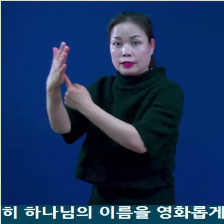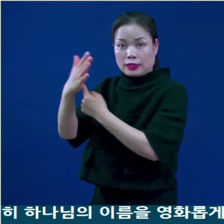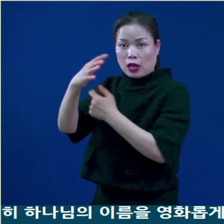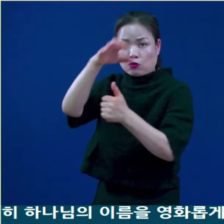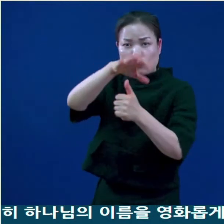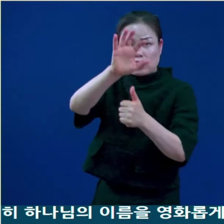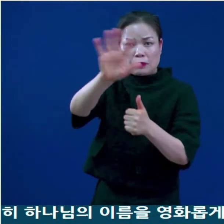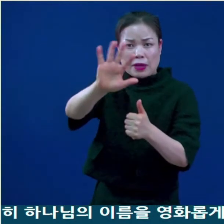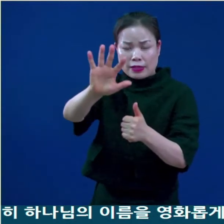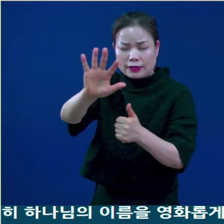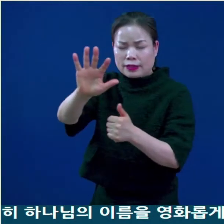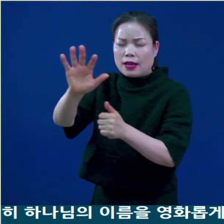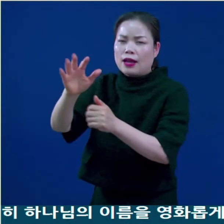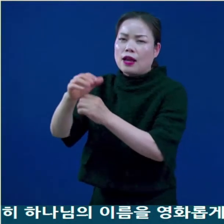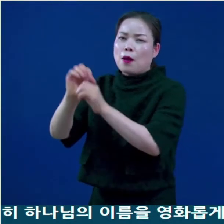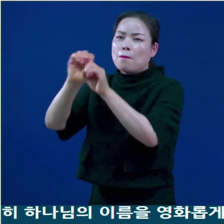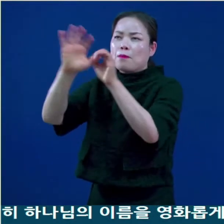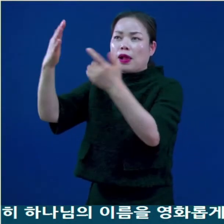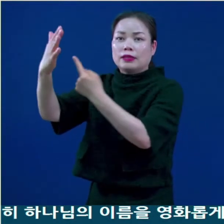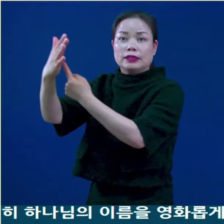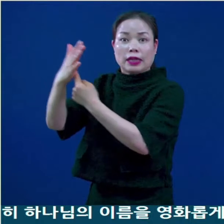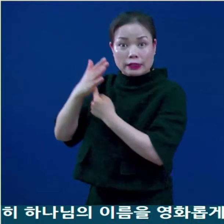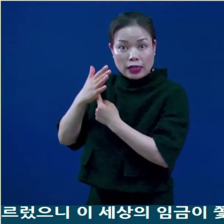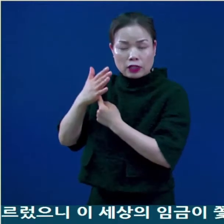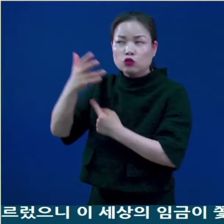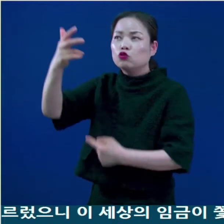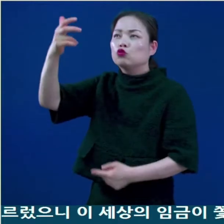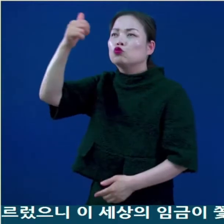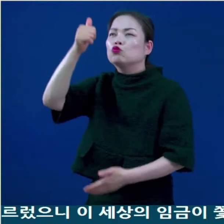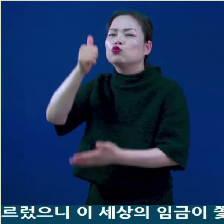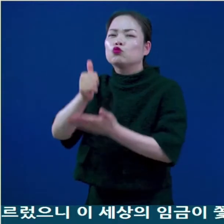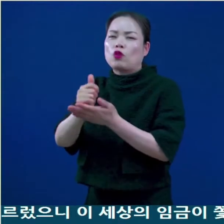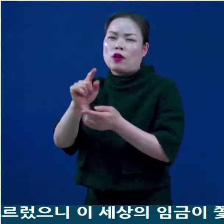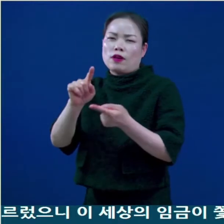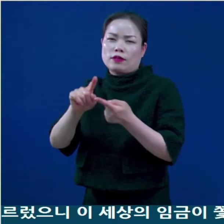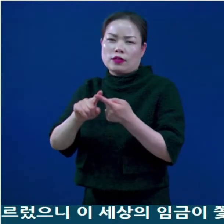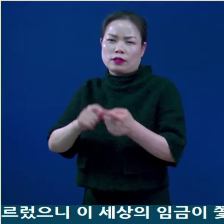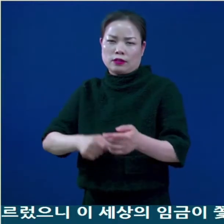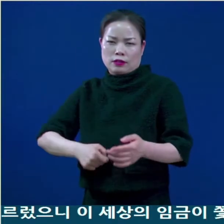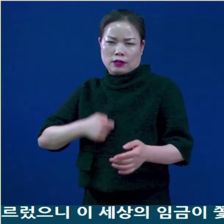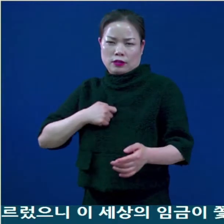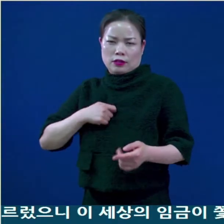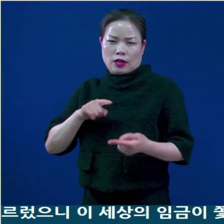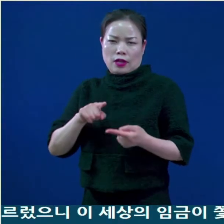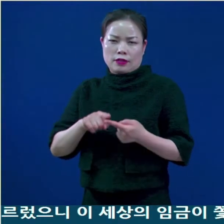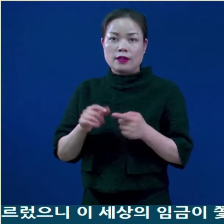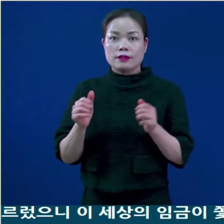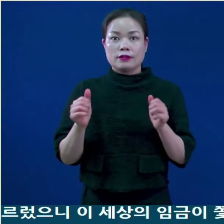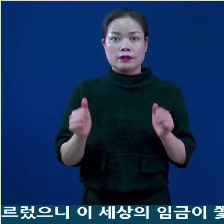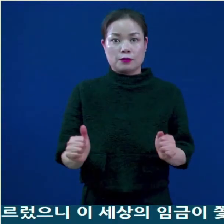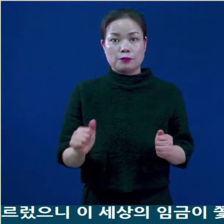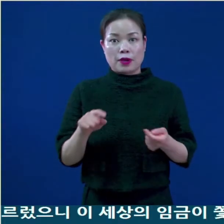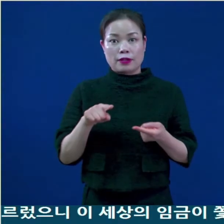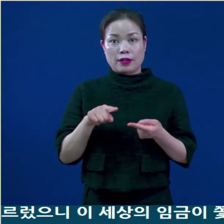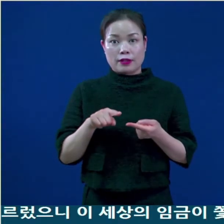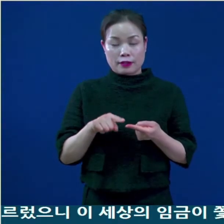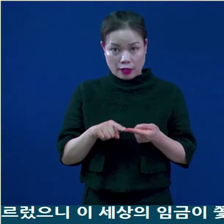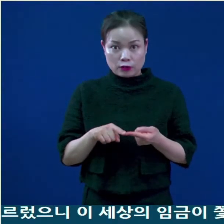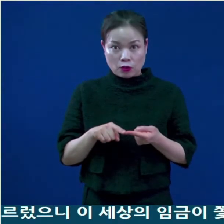꾸짖음이 아니라 밝히 드러내는 것이다. 뭐에 대해서? 죄에 대해서, 의에 대해서. 그 다음 심판에 대해서.